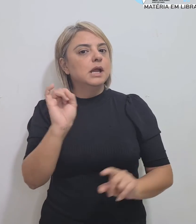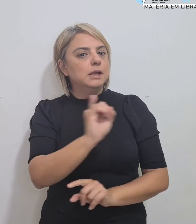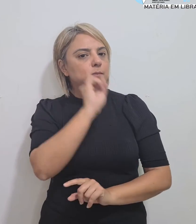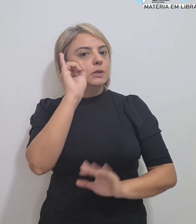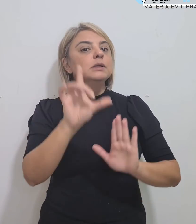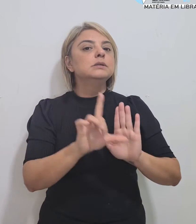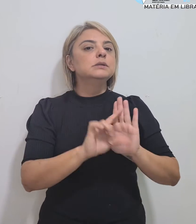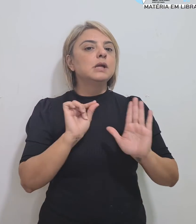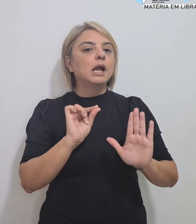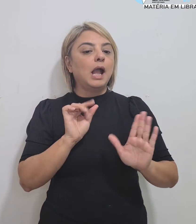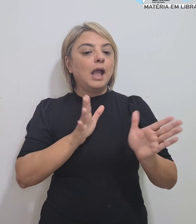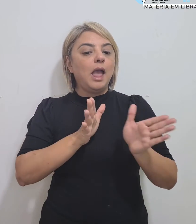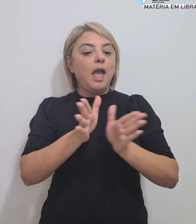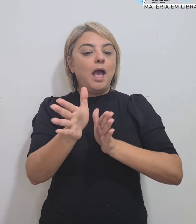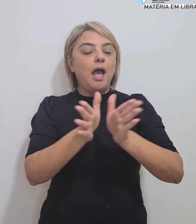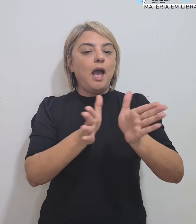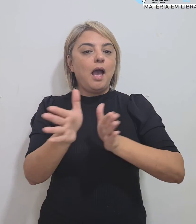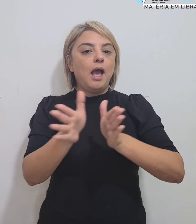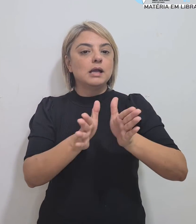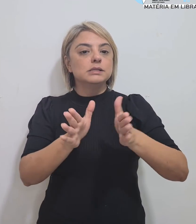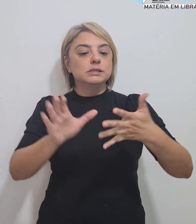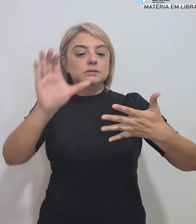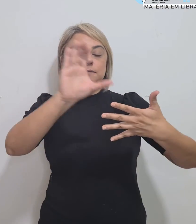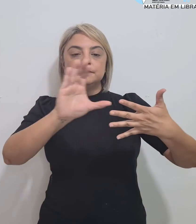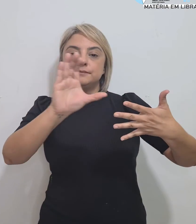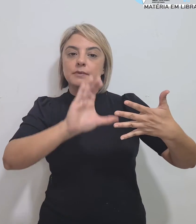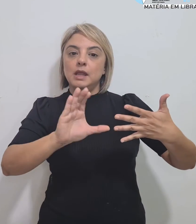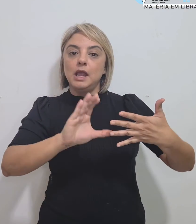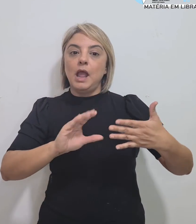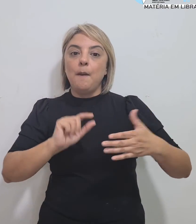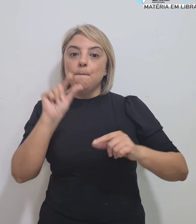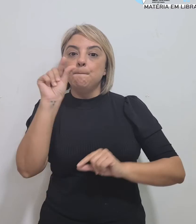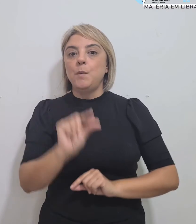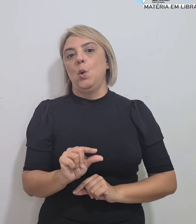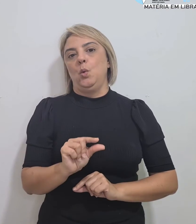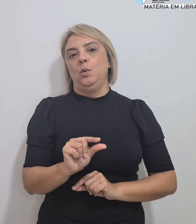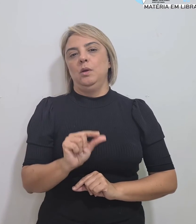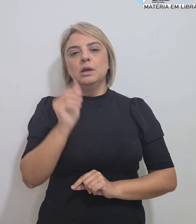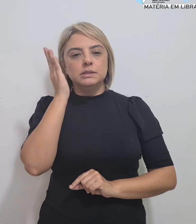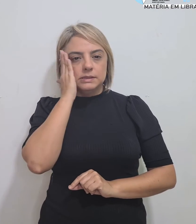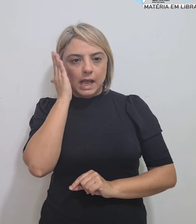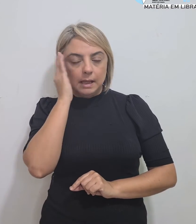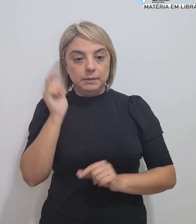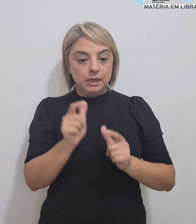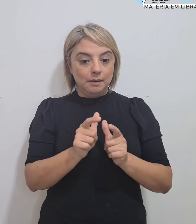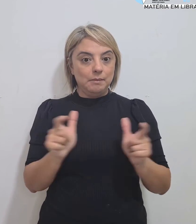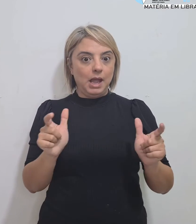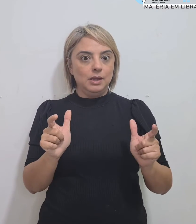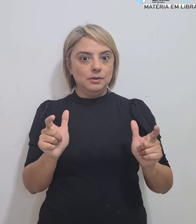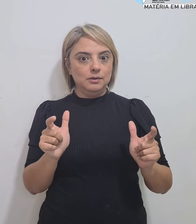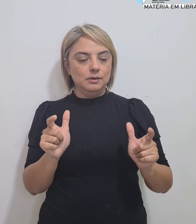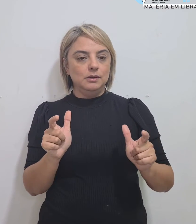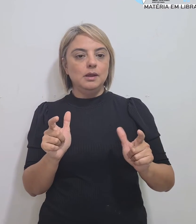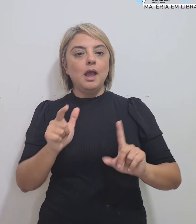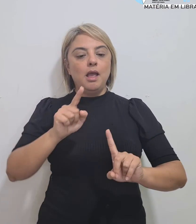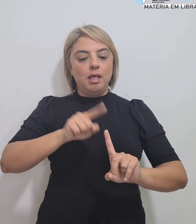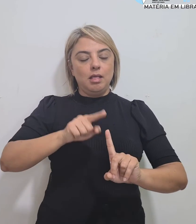é importante destacar que o acesso às carreiras desses cargos será restrito. É sabido que a grande maioria dos cargos,